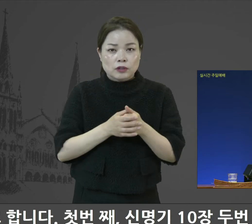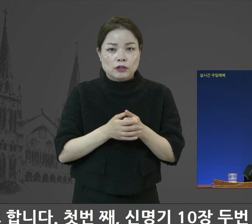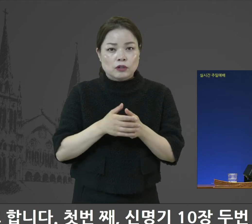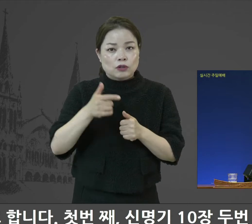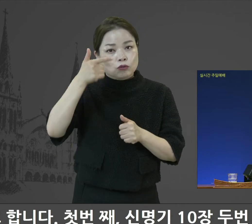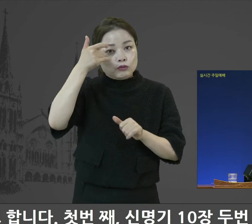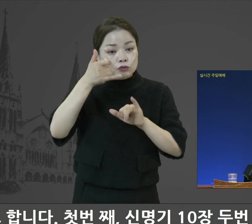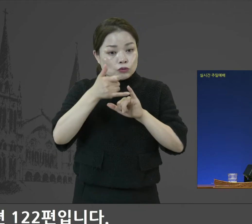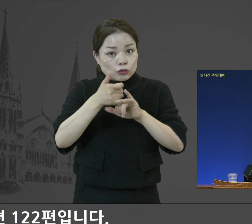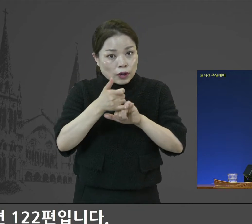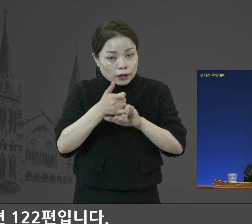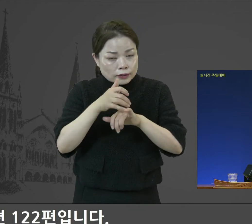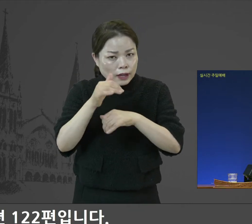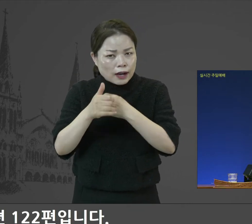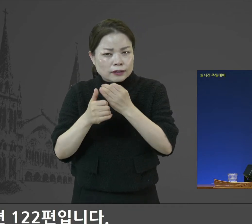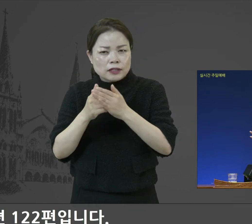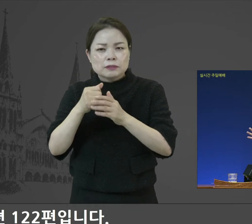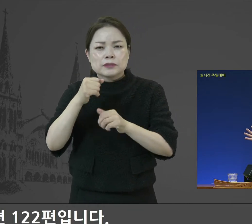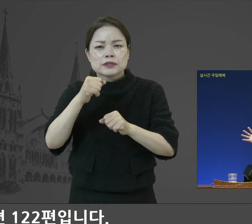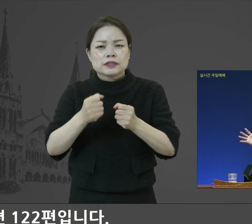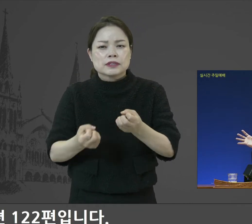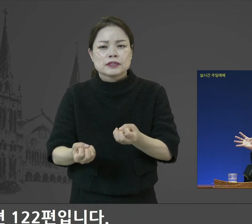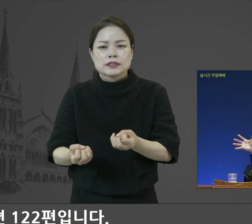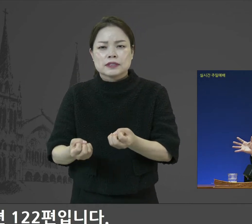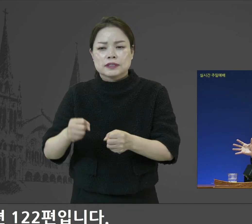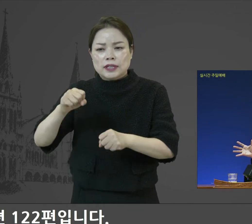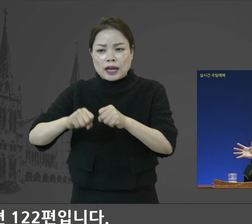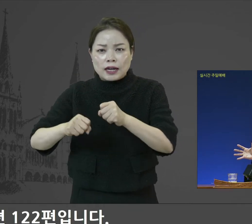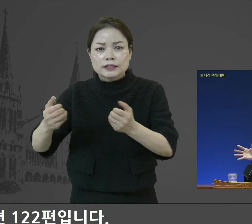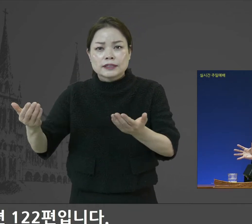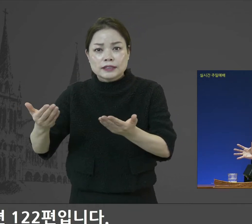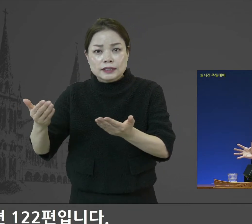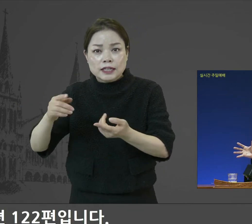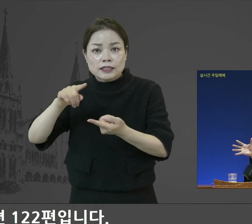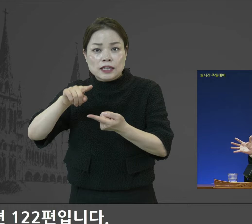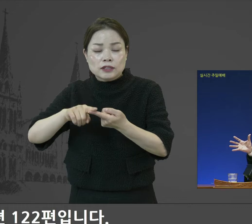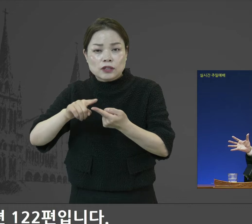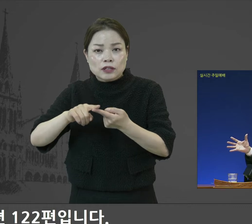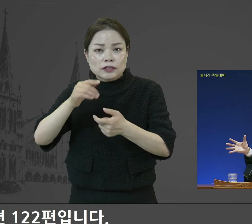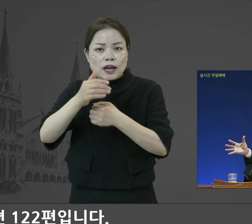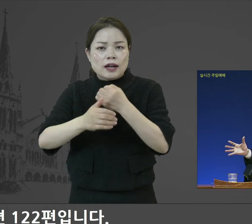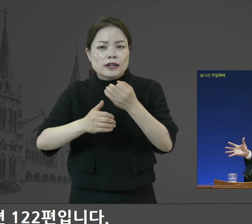구약에서 하나님의 행하신 큰 일은